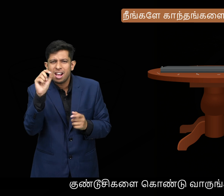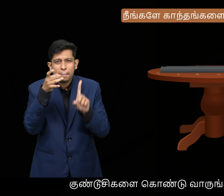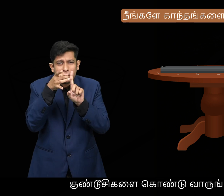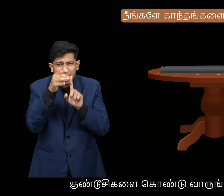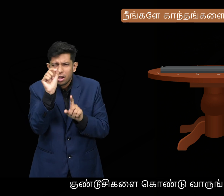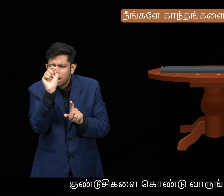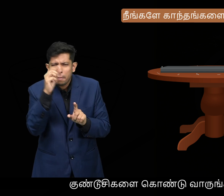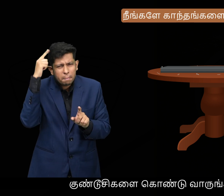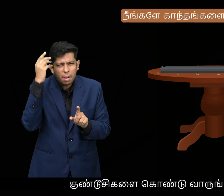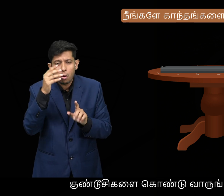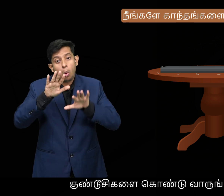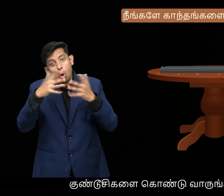கொண்டு வாருங்கள்.